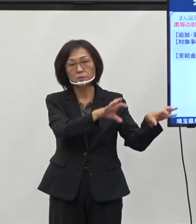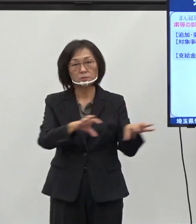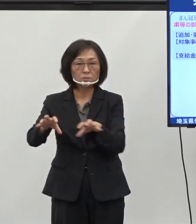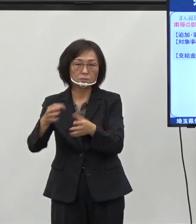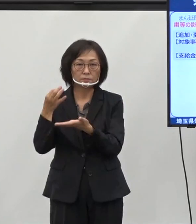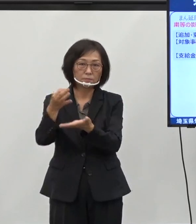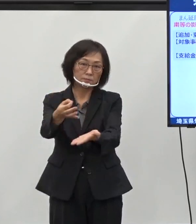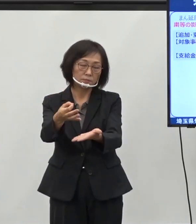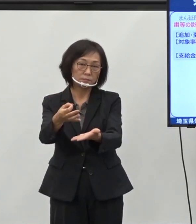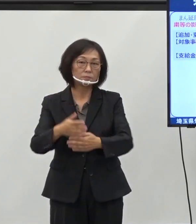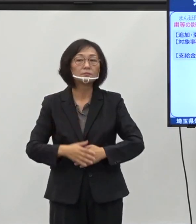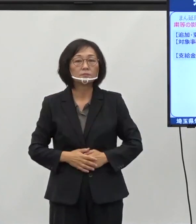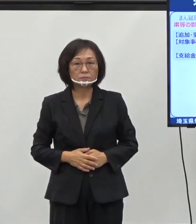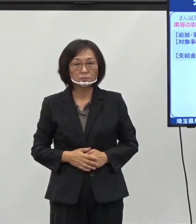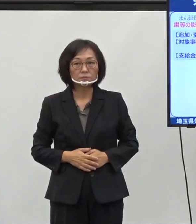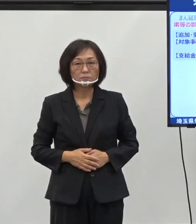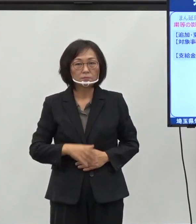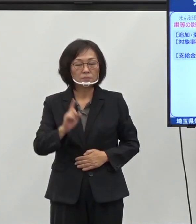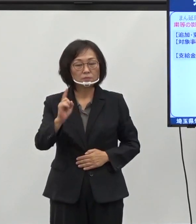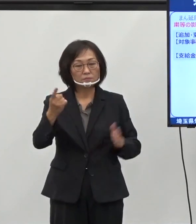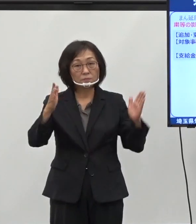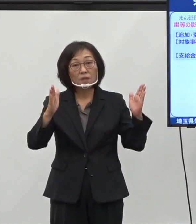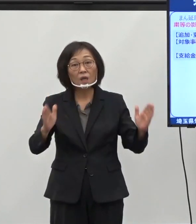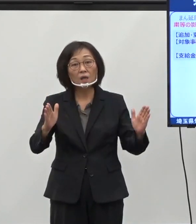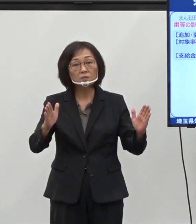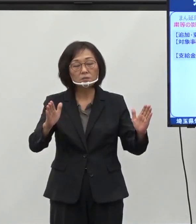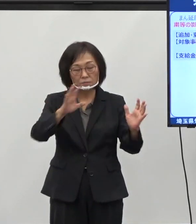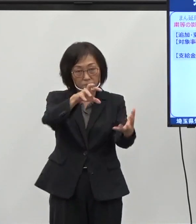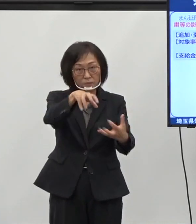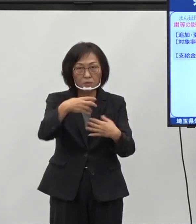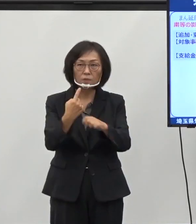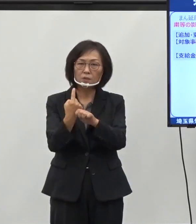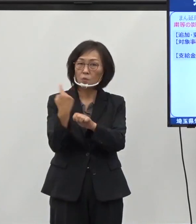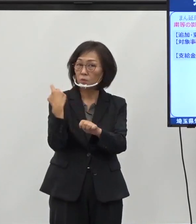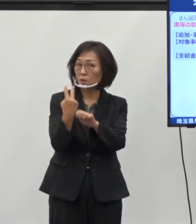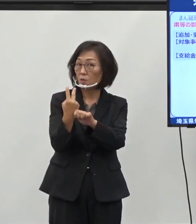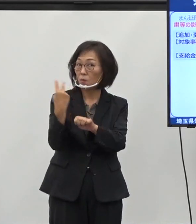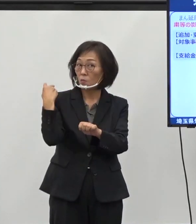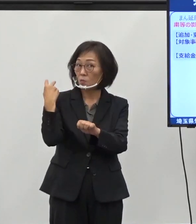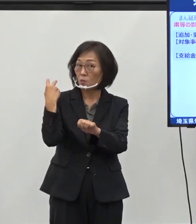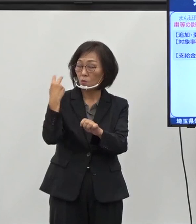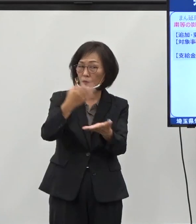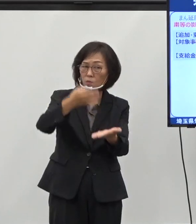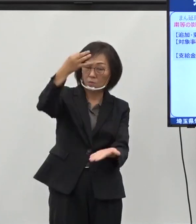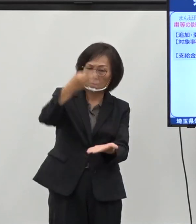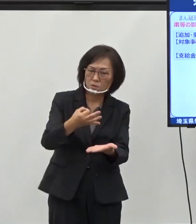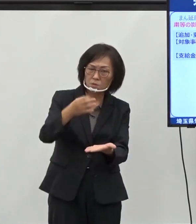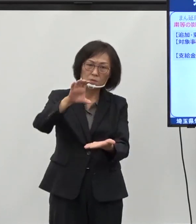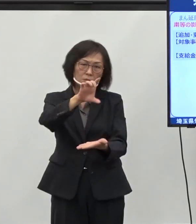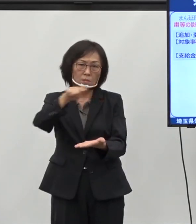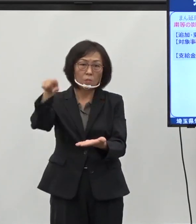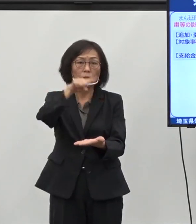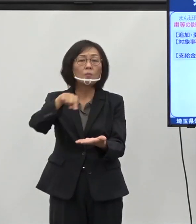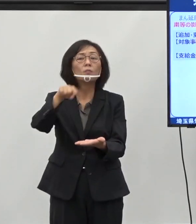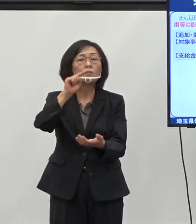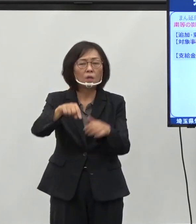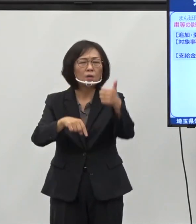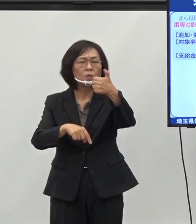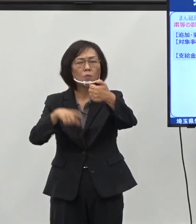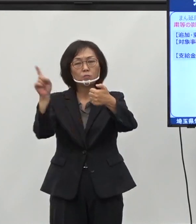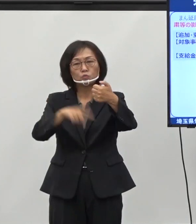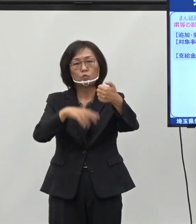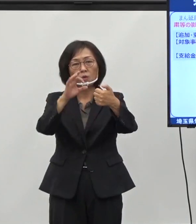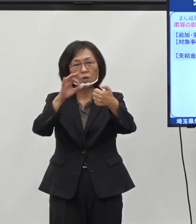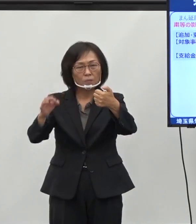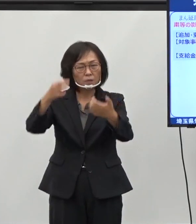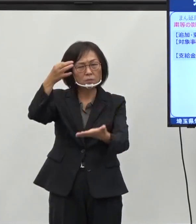ります。月間の売上が前年もしくは前々年の同月比で 50% 以上